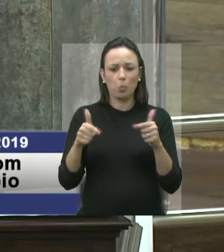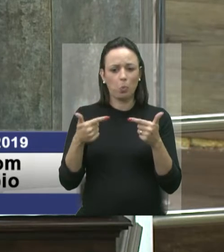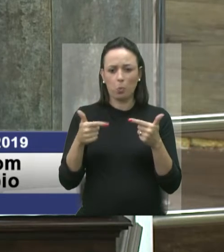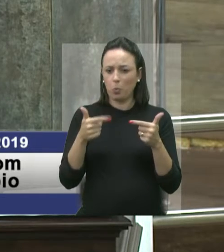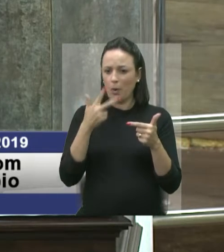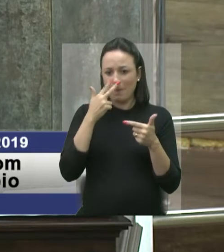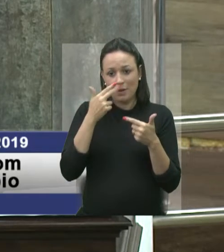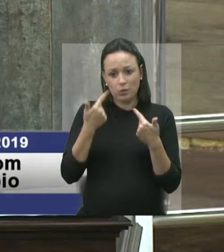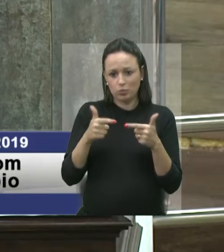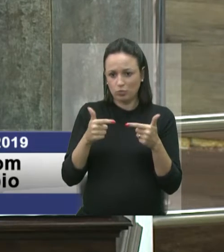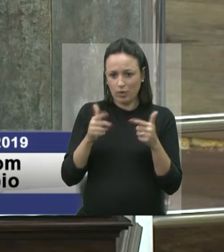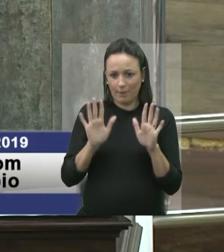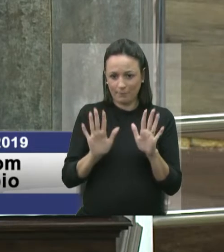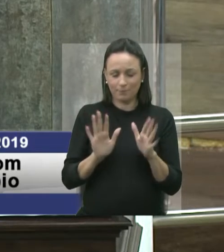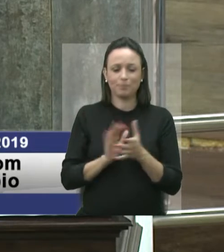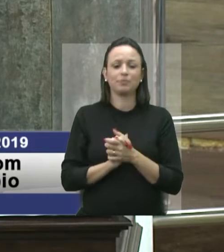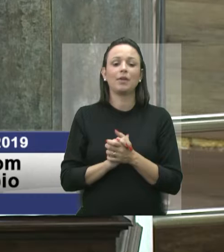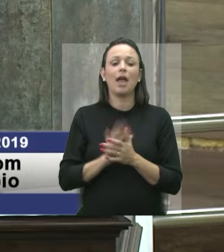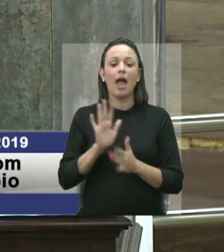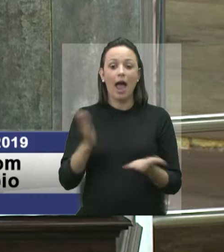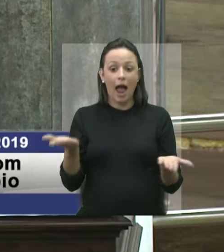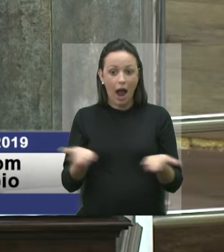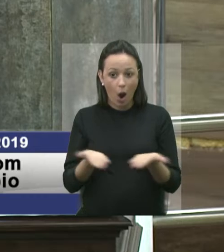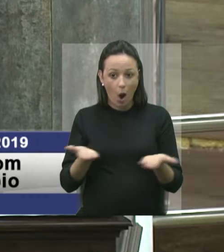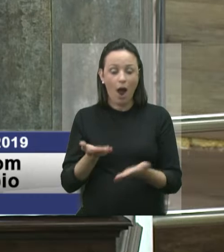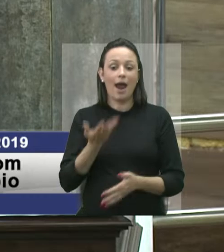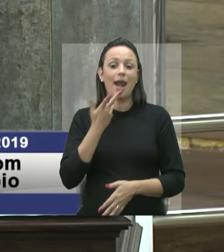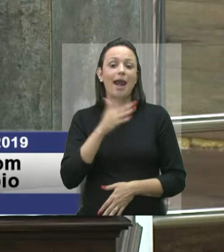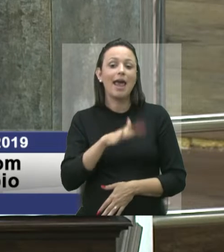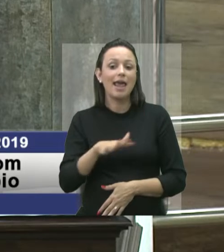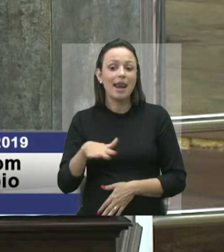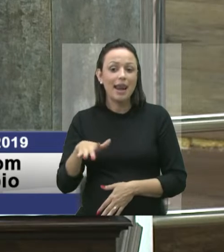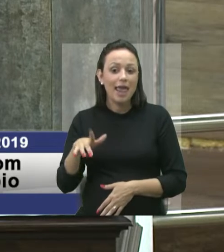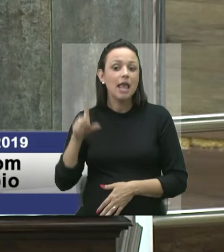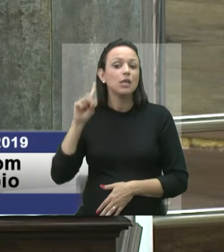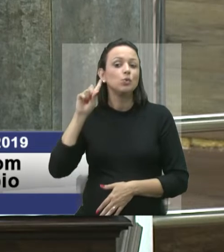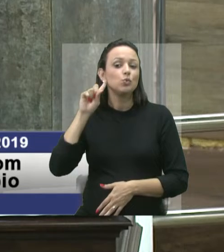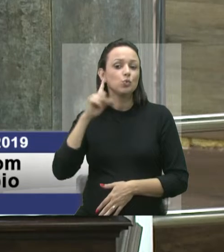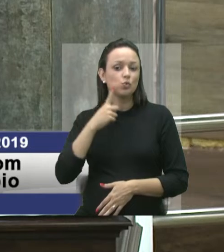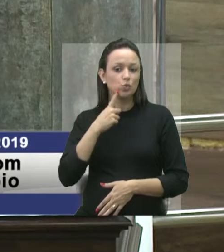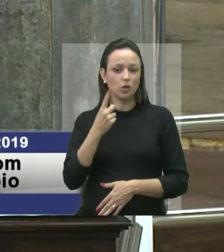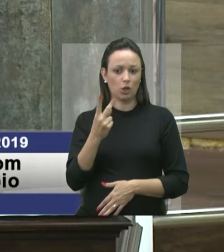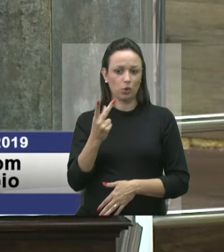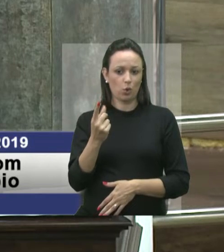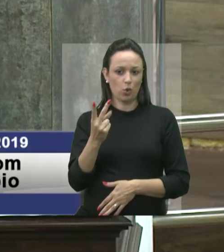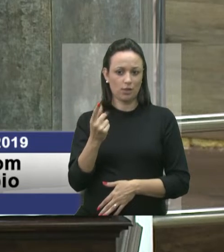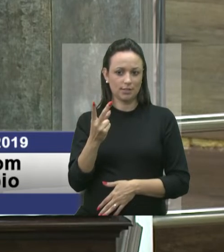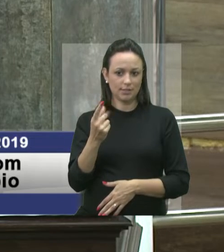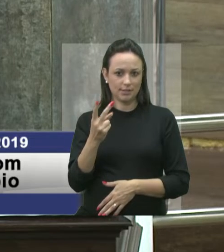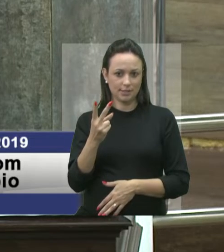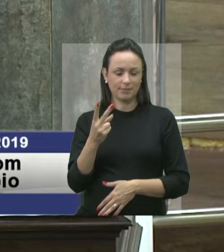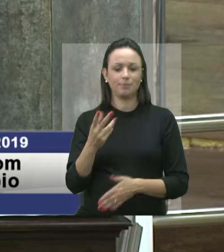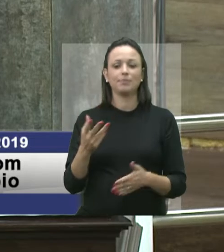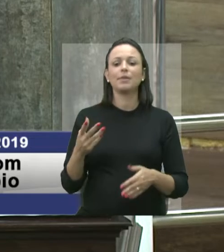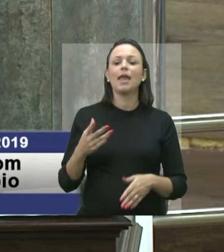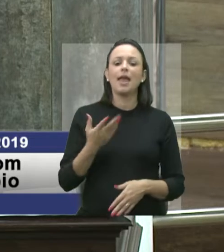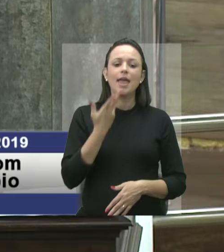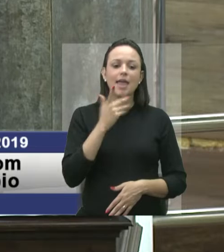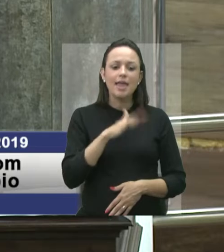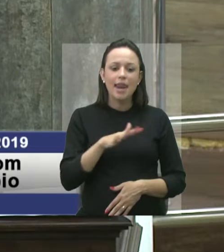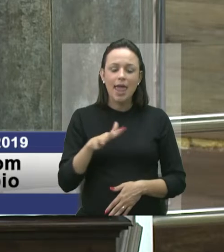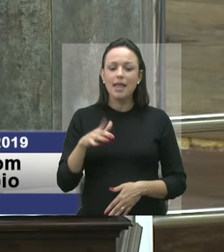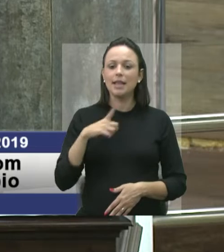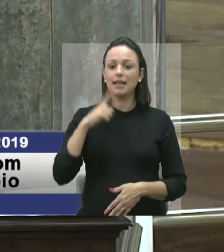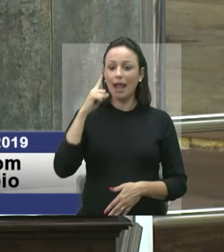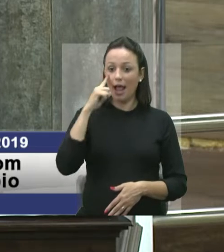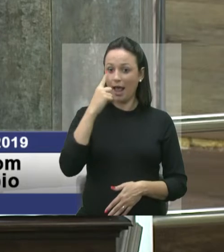simultaneamente. Já o número de crianças surdas é de 12 e o número de crianças com deficiência visual